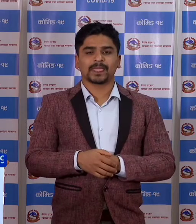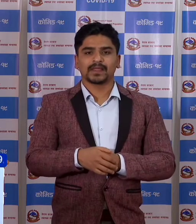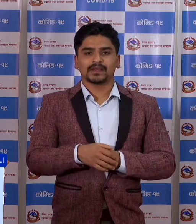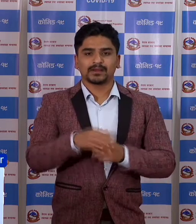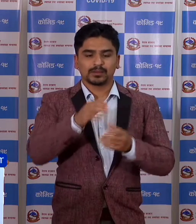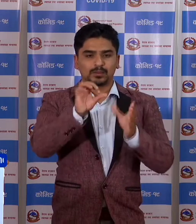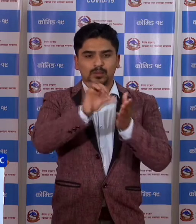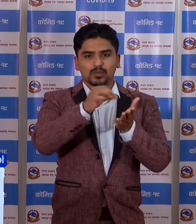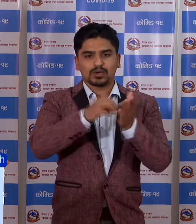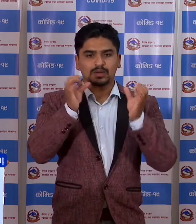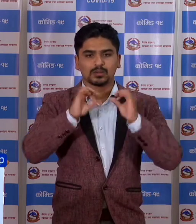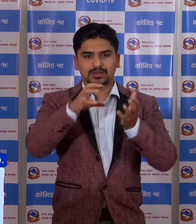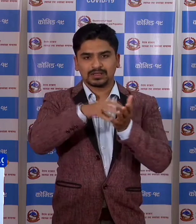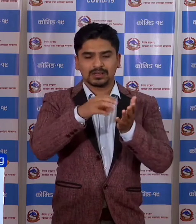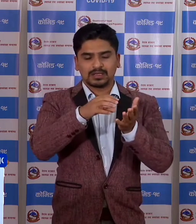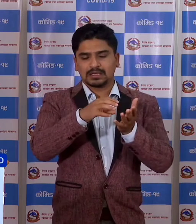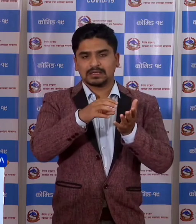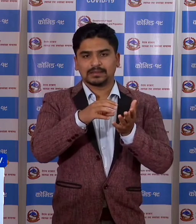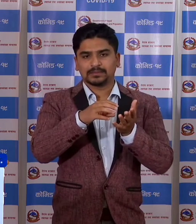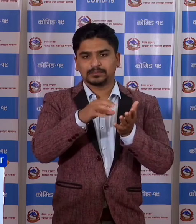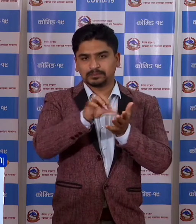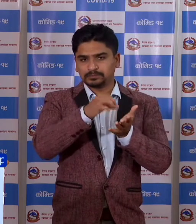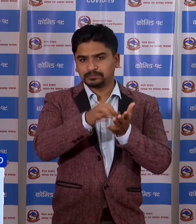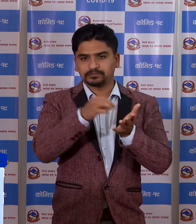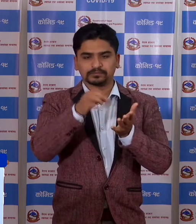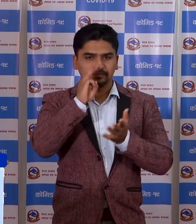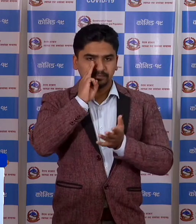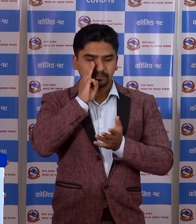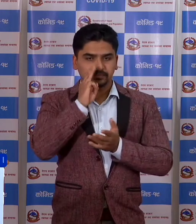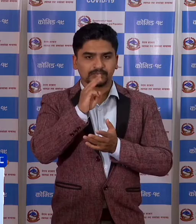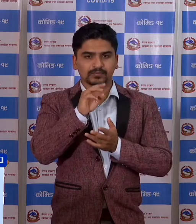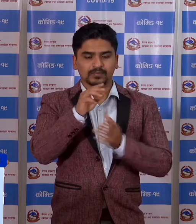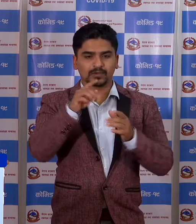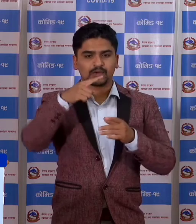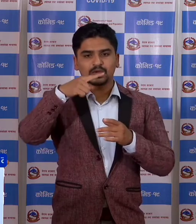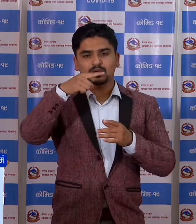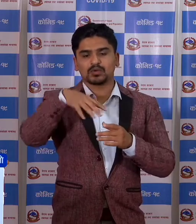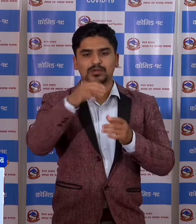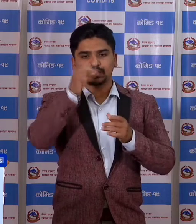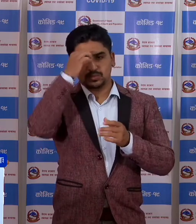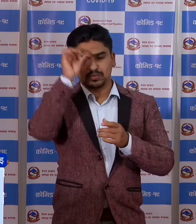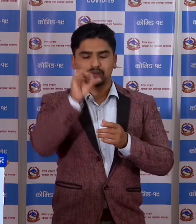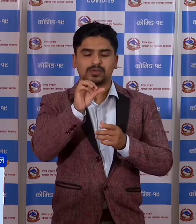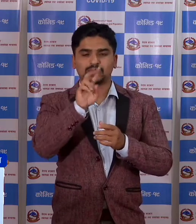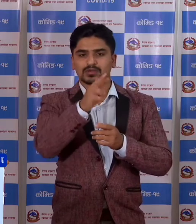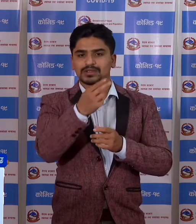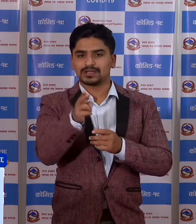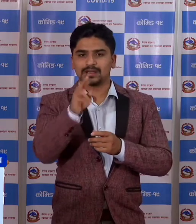गरी पोखराको प्रयोगशालामा प्रादेशिक प्रयोगशालामा गरिएको परीक्षणमा नवलपरासी पूर्व कावासोतीका